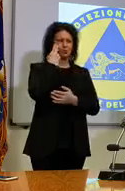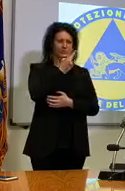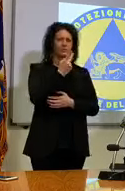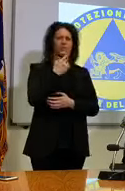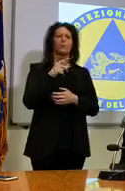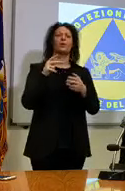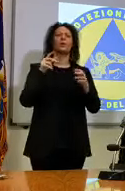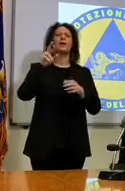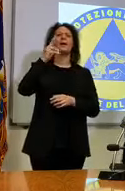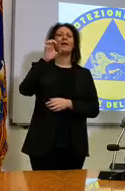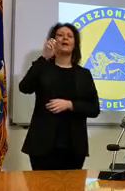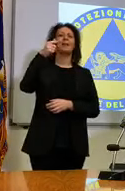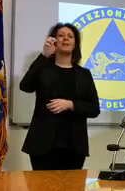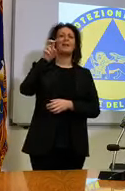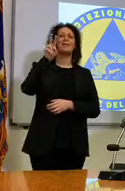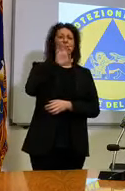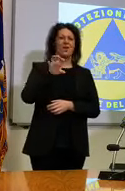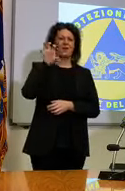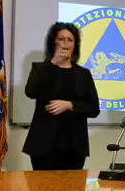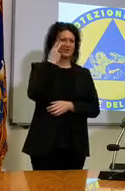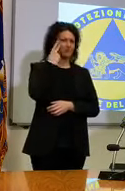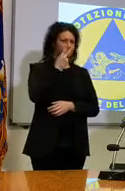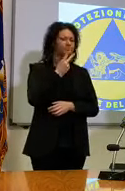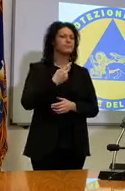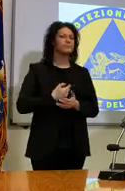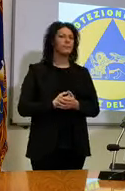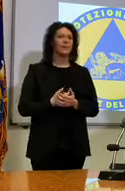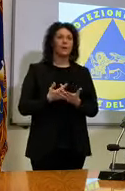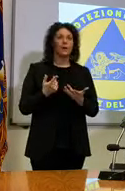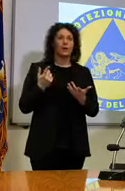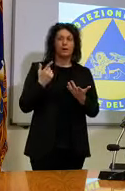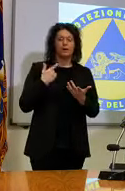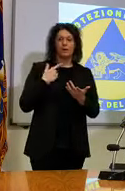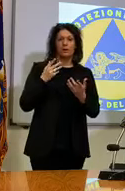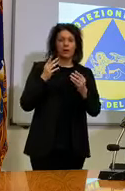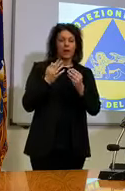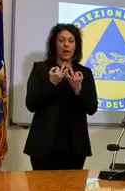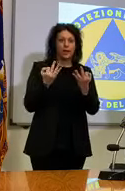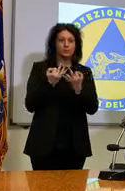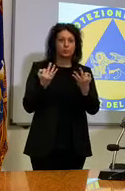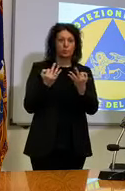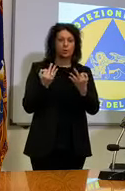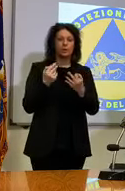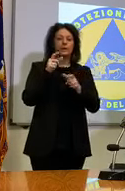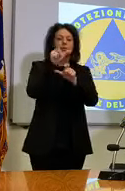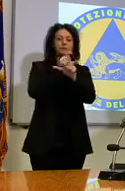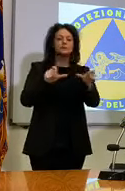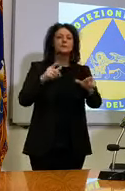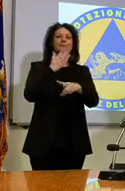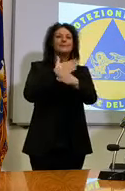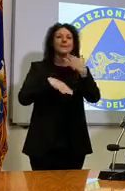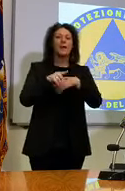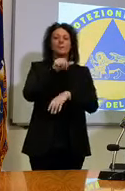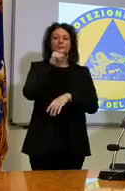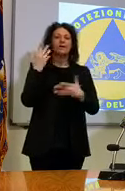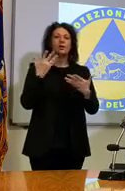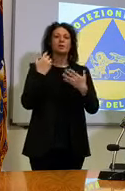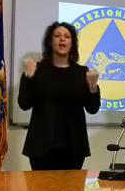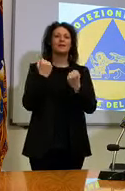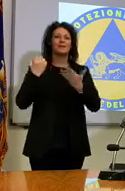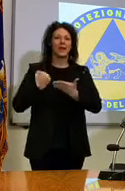scusate bene se non fosse. Sì. E ha assolutamente ragione, stiamo parlando di ragazzini disabili che hanno bisogno dell'attività di sostegno, che